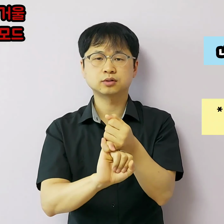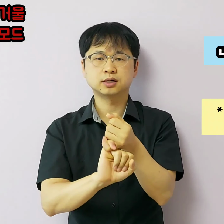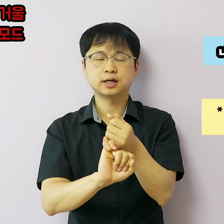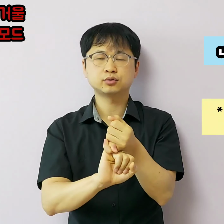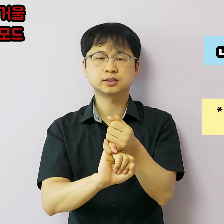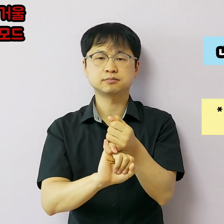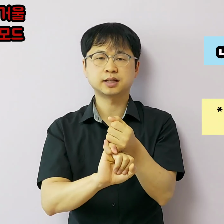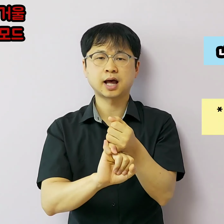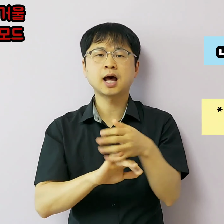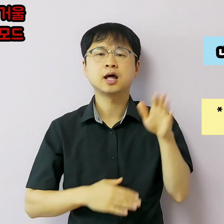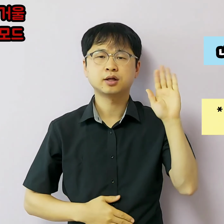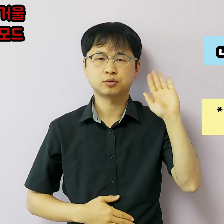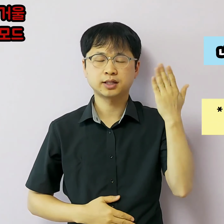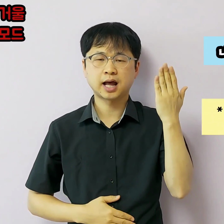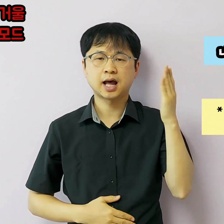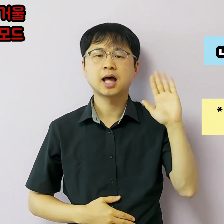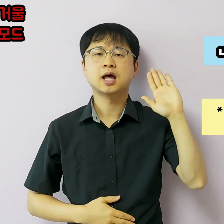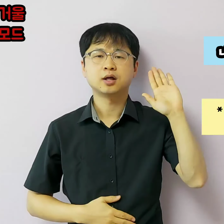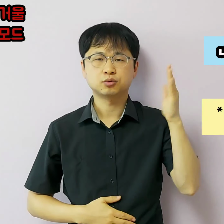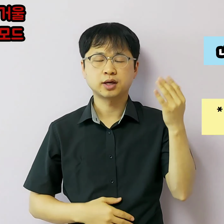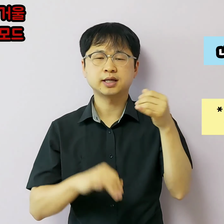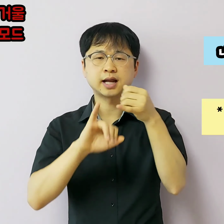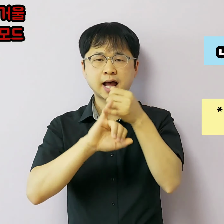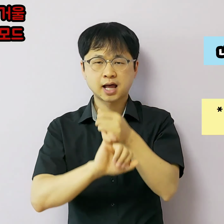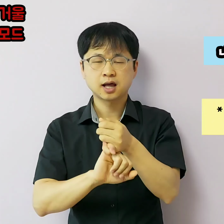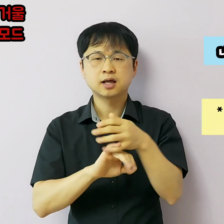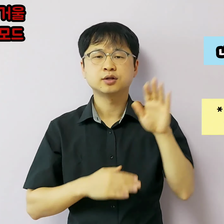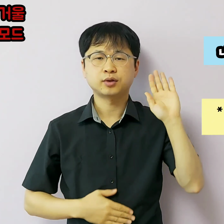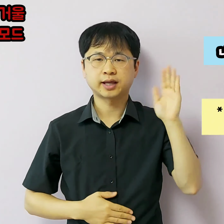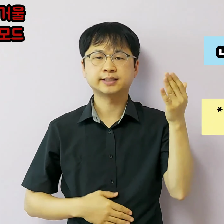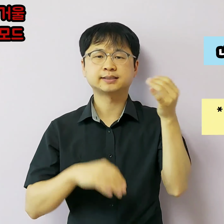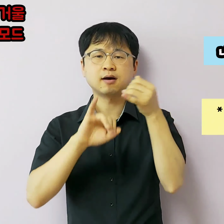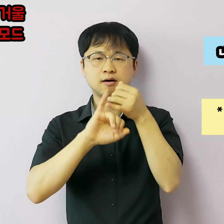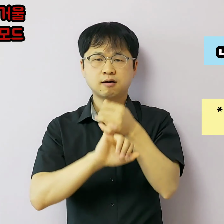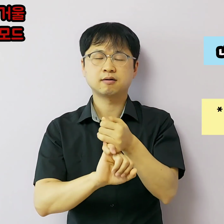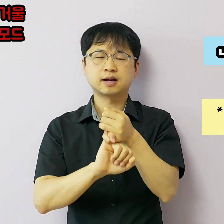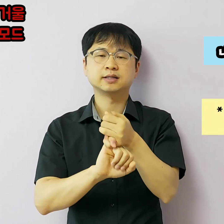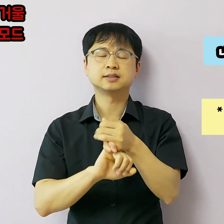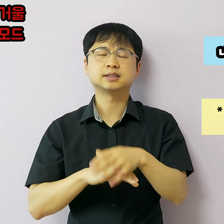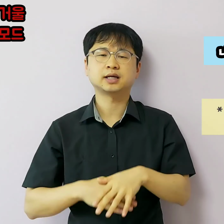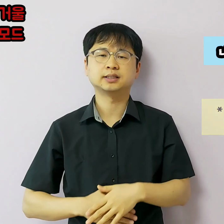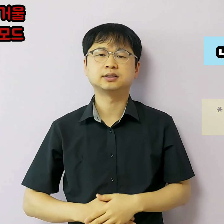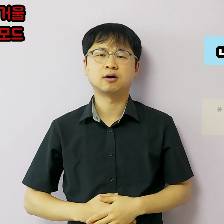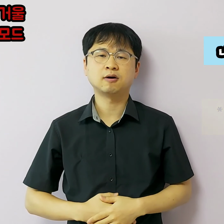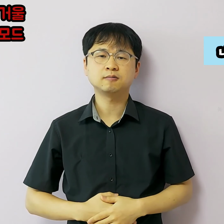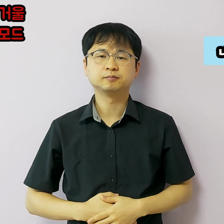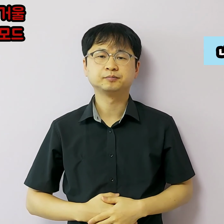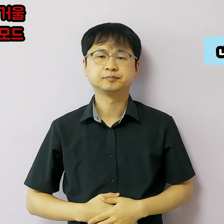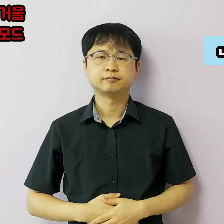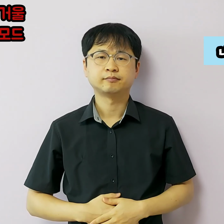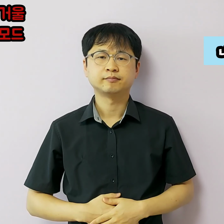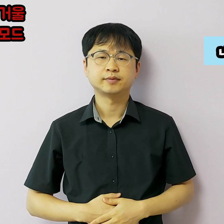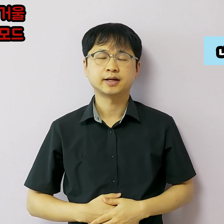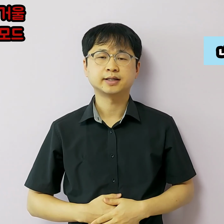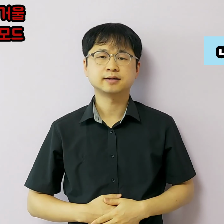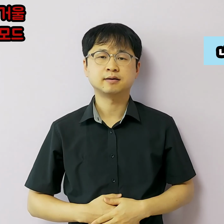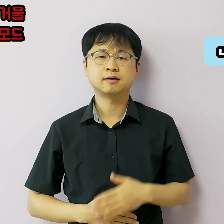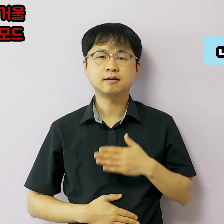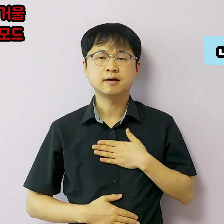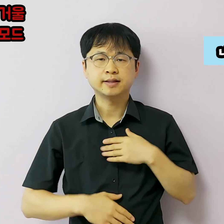수어를 해주었습니다. 되다, 되리라, 되겠어 라는 뜻이 되겠죠. 네, 그래서